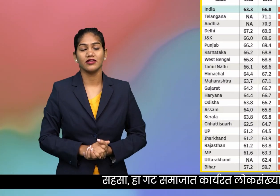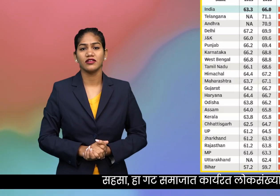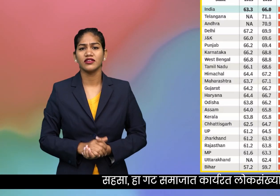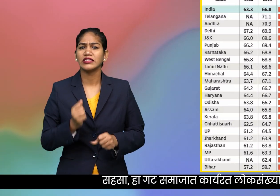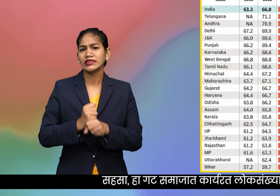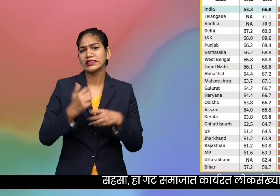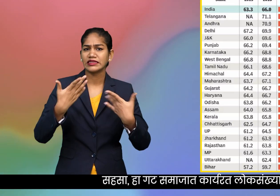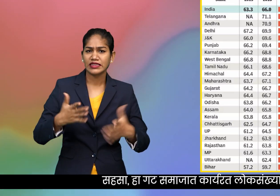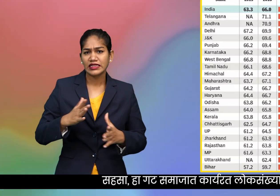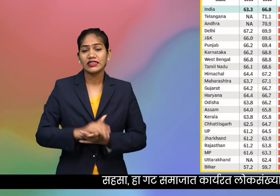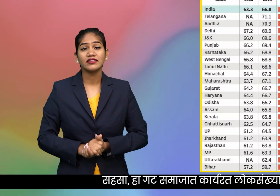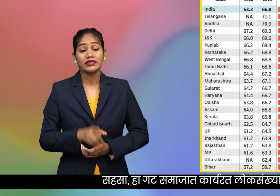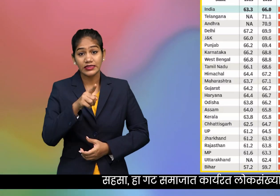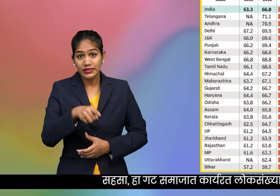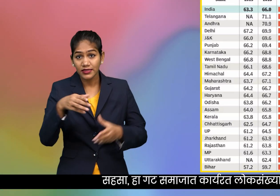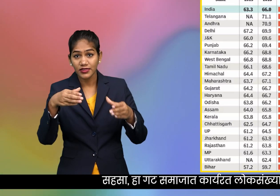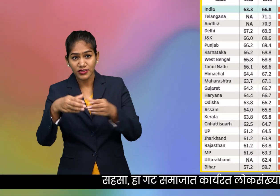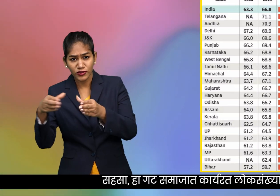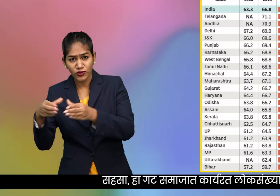सहसा हा गट समाजात कार्यरत लोकसंख्या बनवतो.